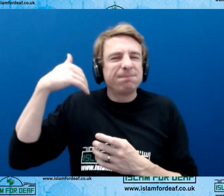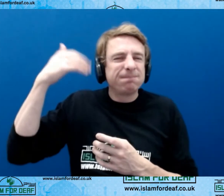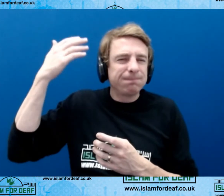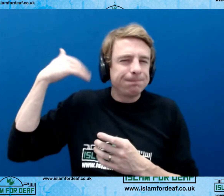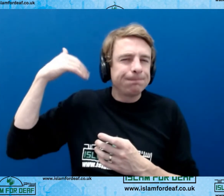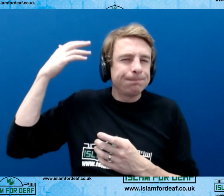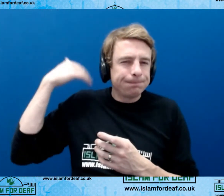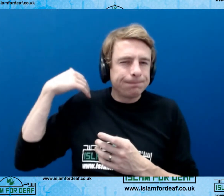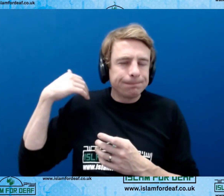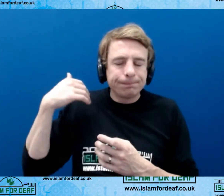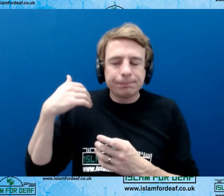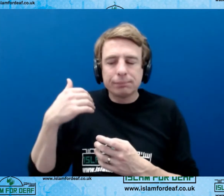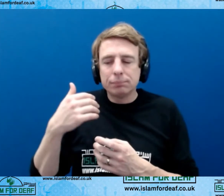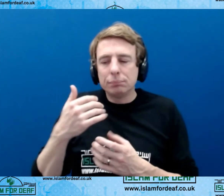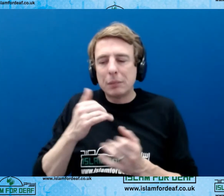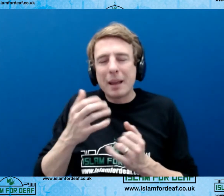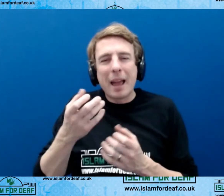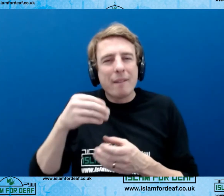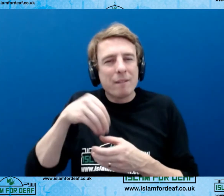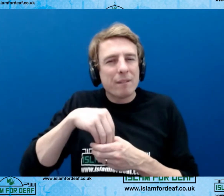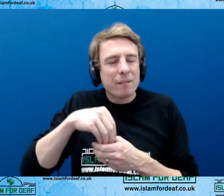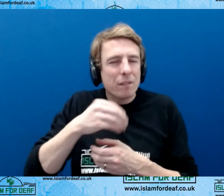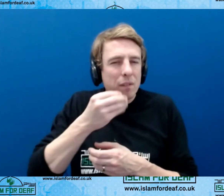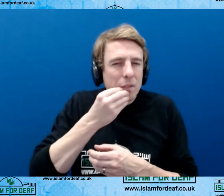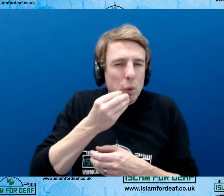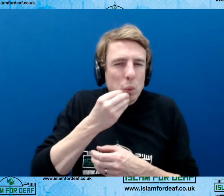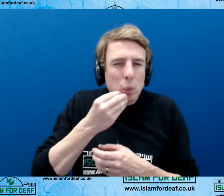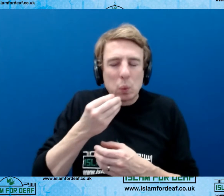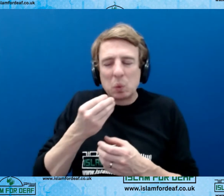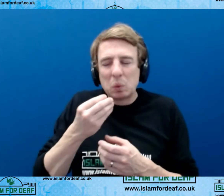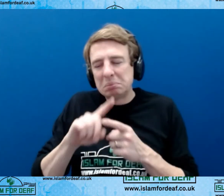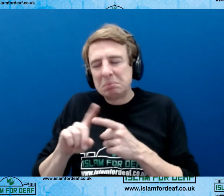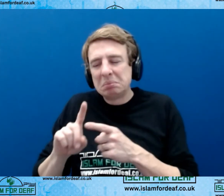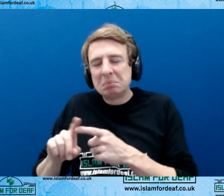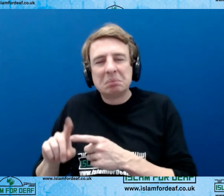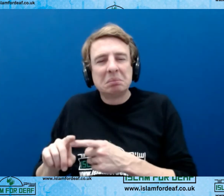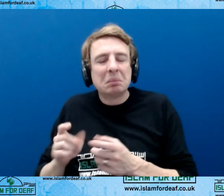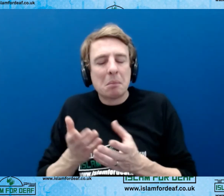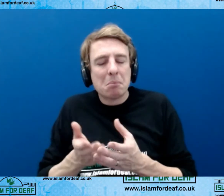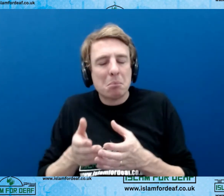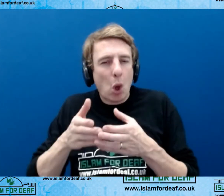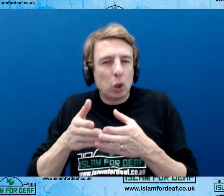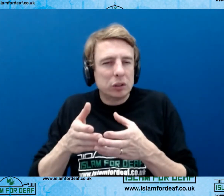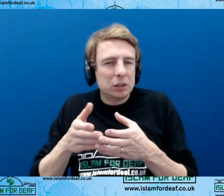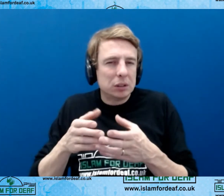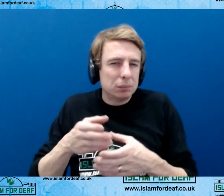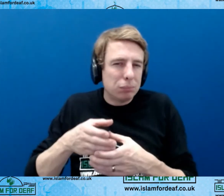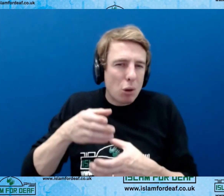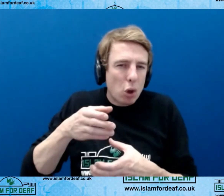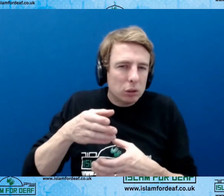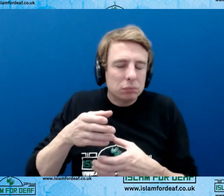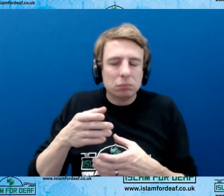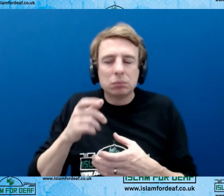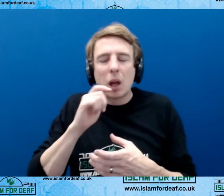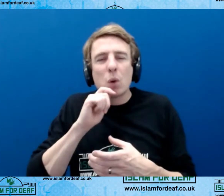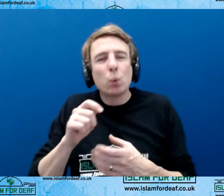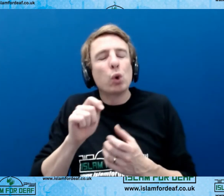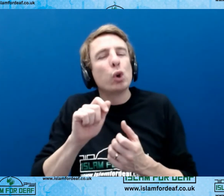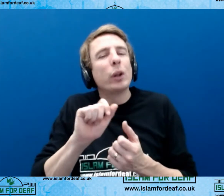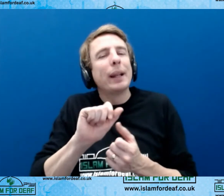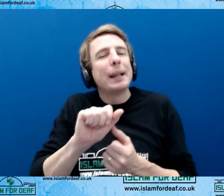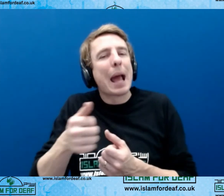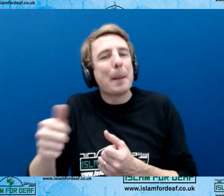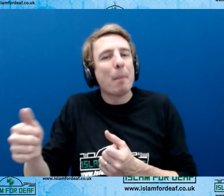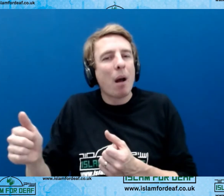for food, etc. قال تعالى أرأيت أيها النبي، والاستفهام هنا